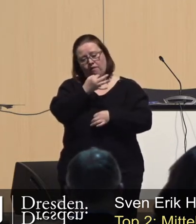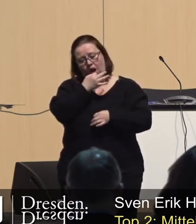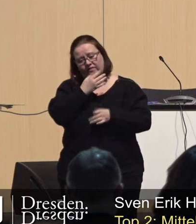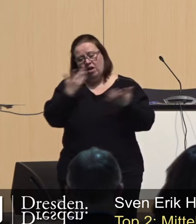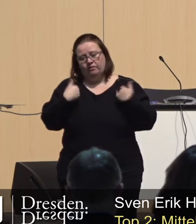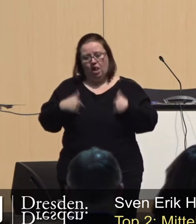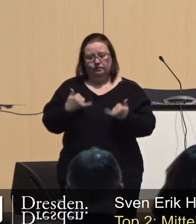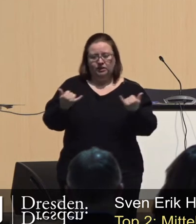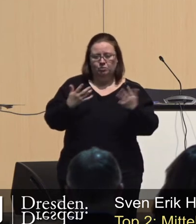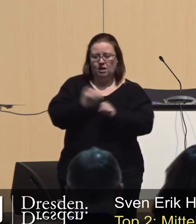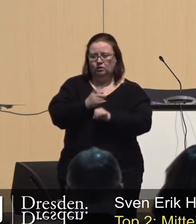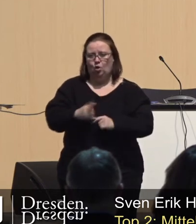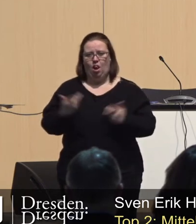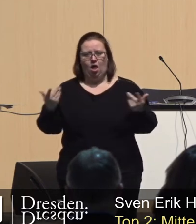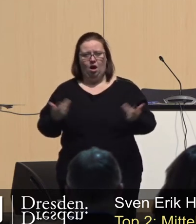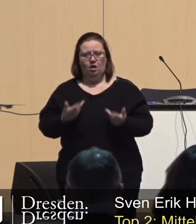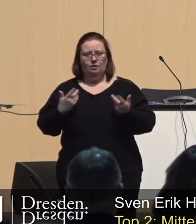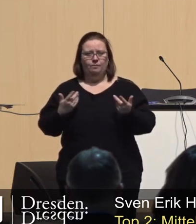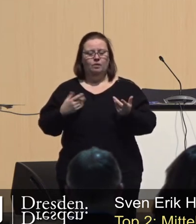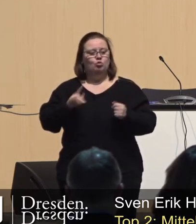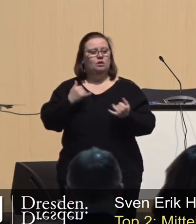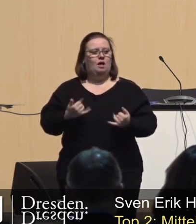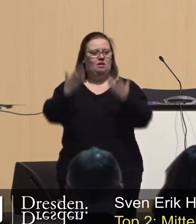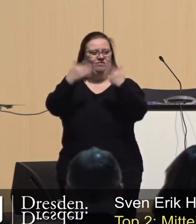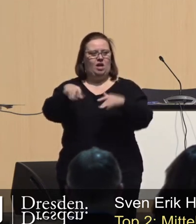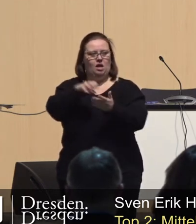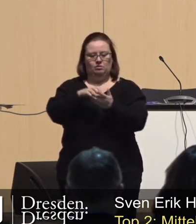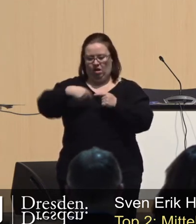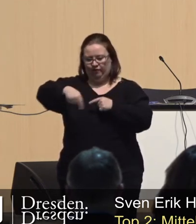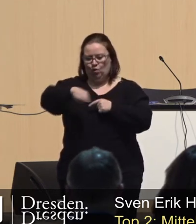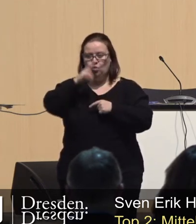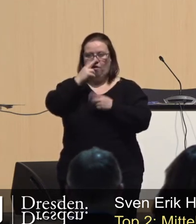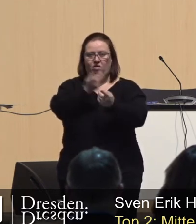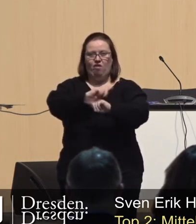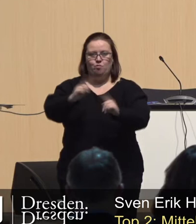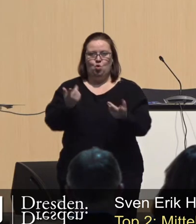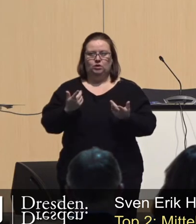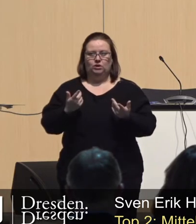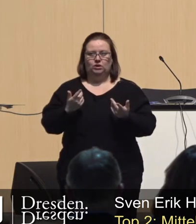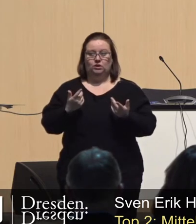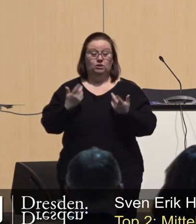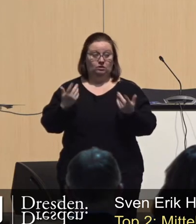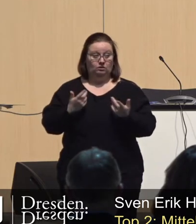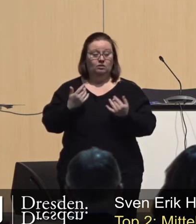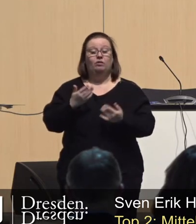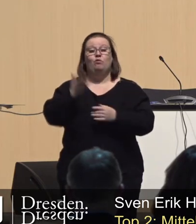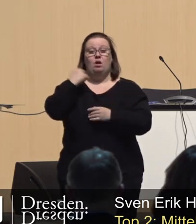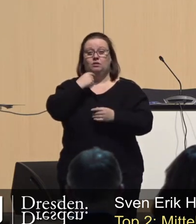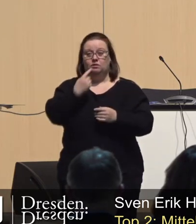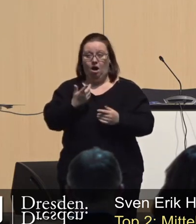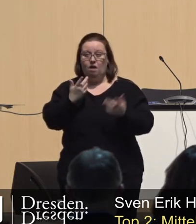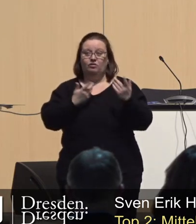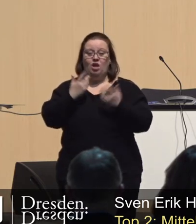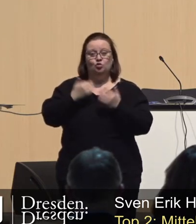genommen, wie sollen wir uns verhalten in dieser Situation. Jetzt sind die Weihnachtsmärkte für November verboten worden. Vorher hieß es noch im Grunde genommen, wir